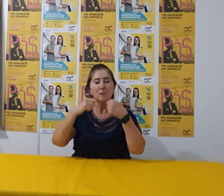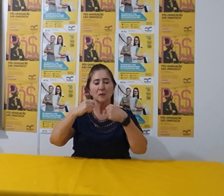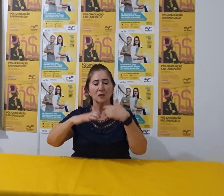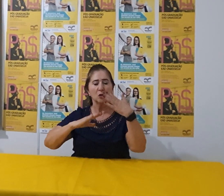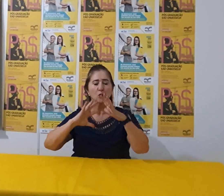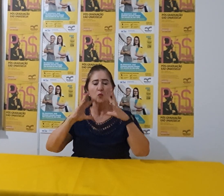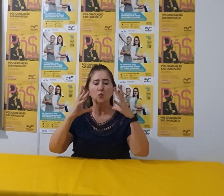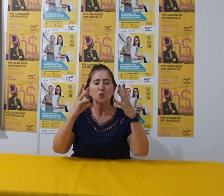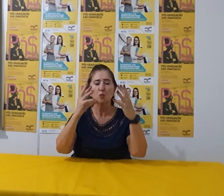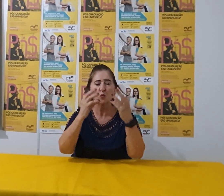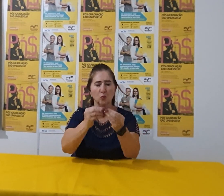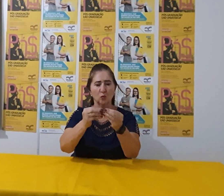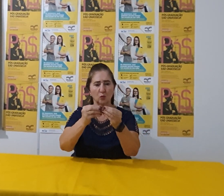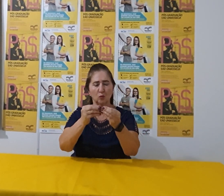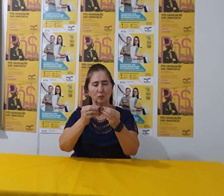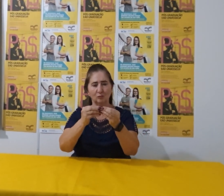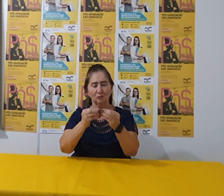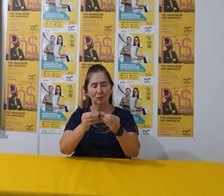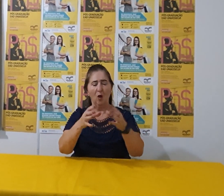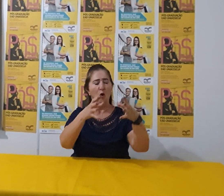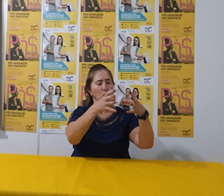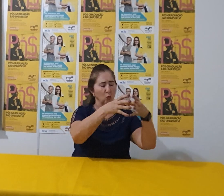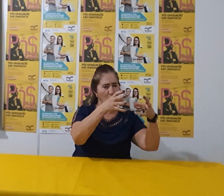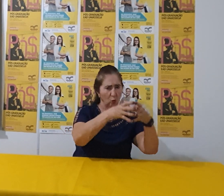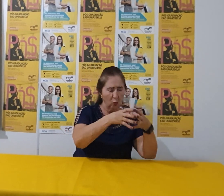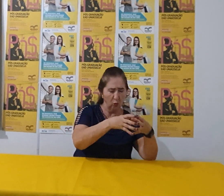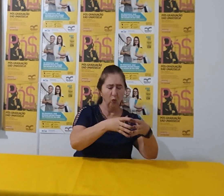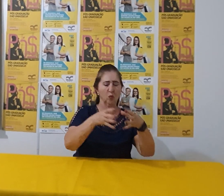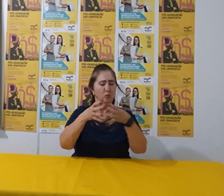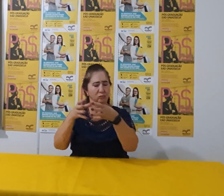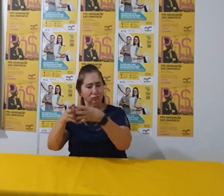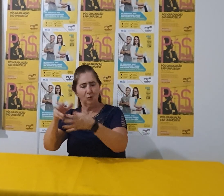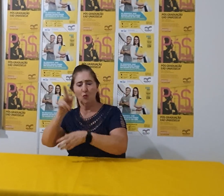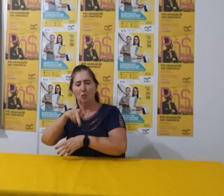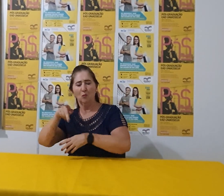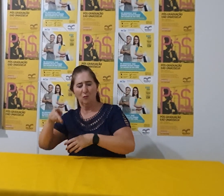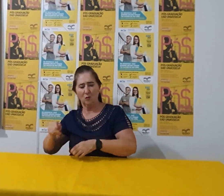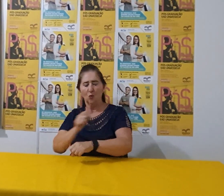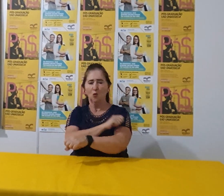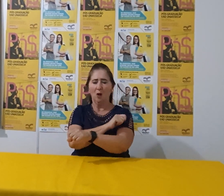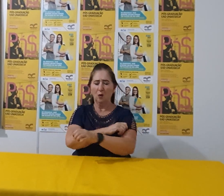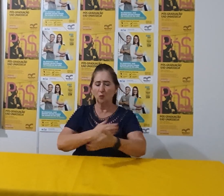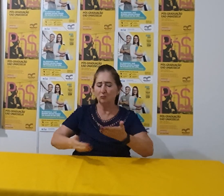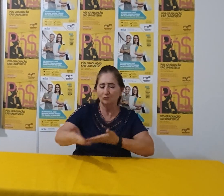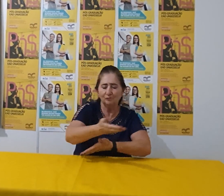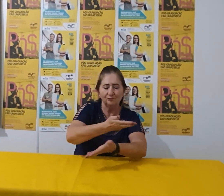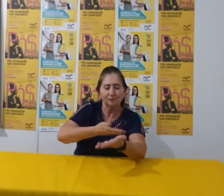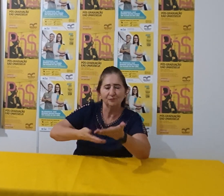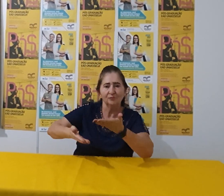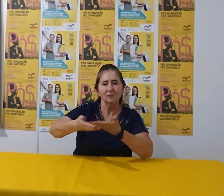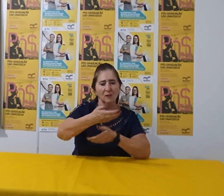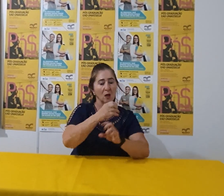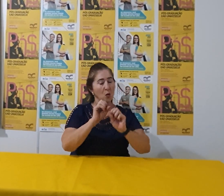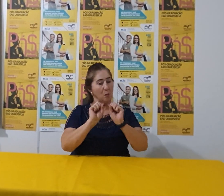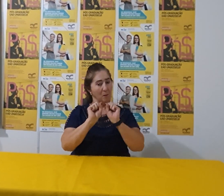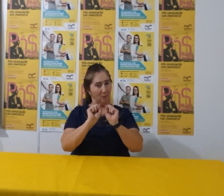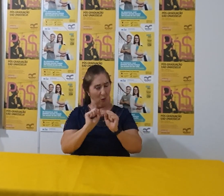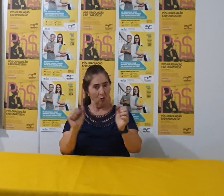ou seja, equipe gestora, professores e alunos. Isso para que possa haver, junto da